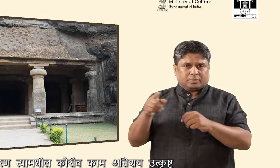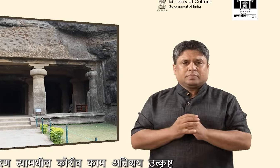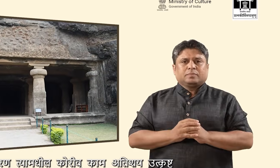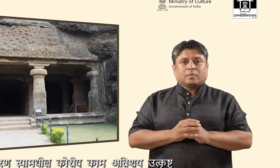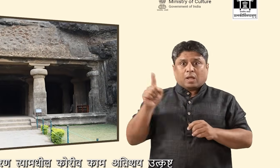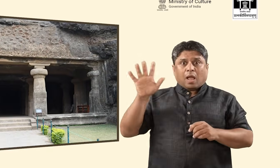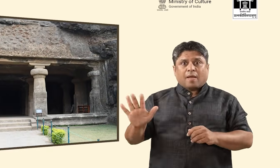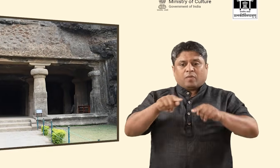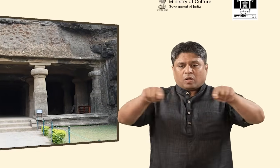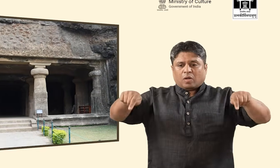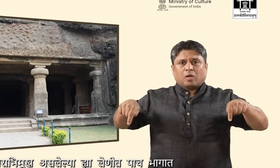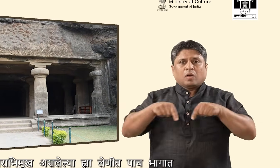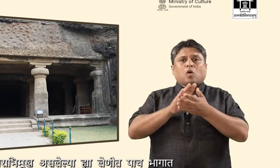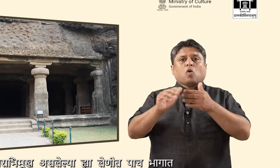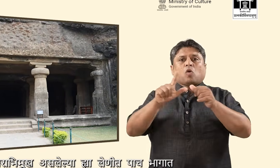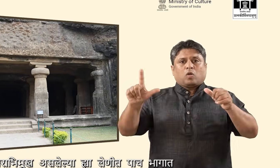अतिशय उत्कृष्ट आहे.